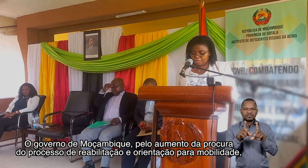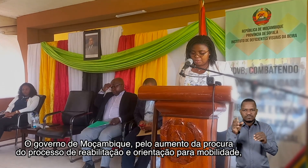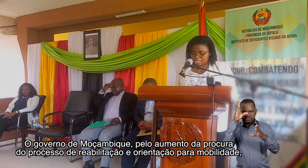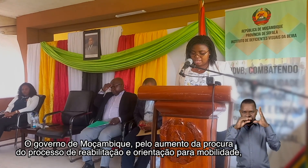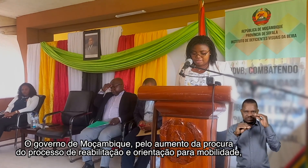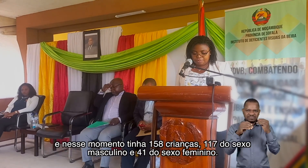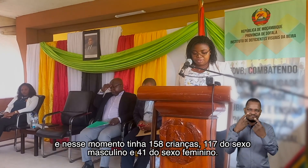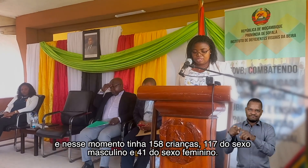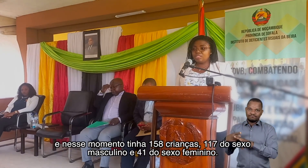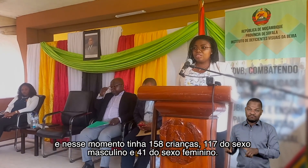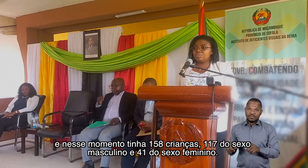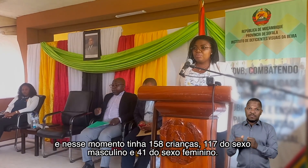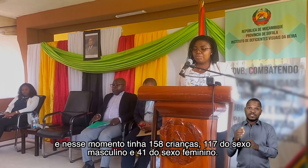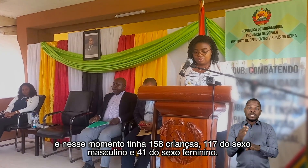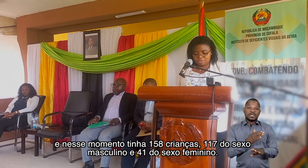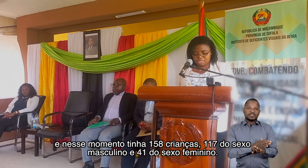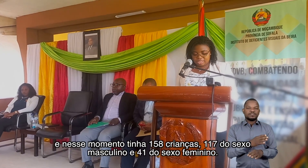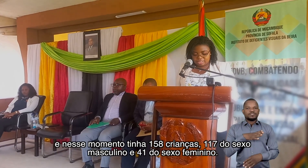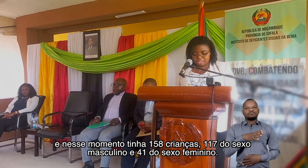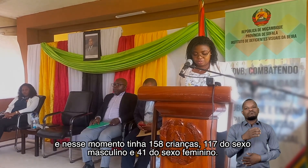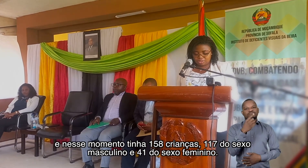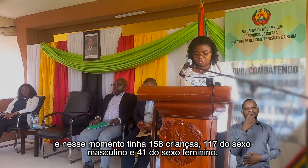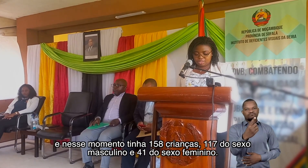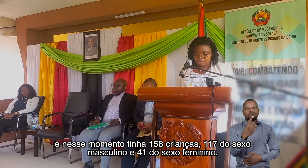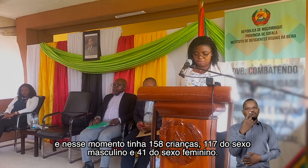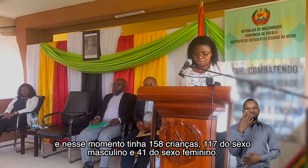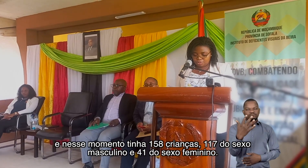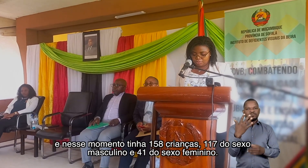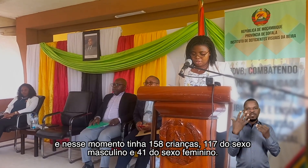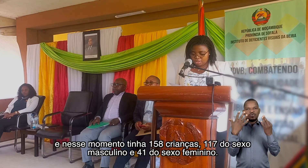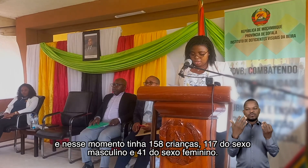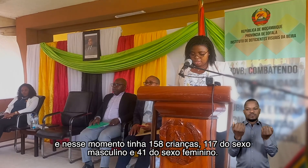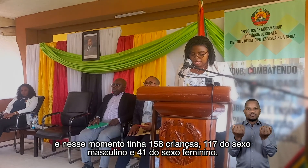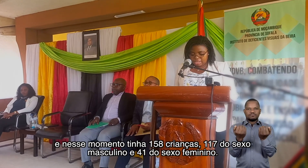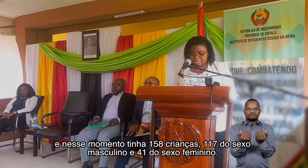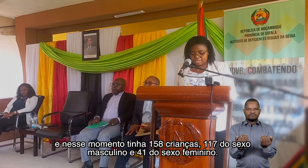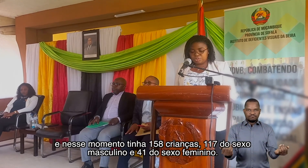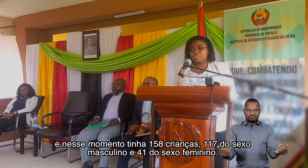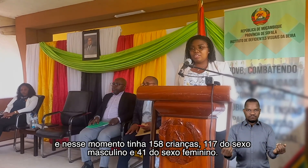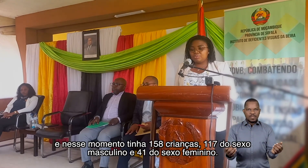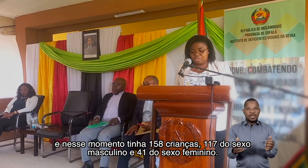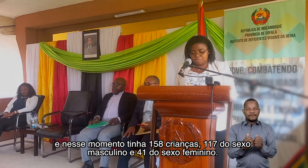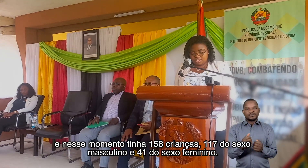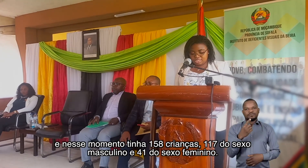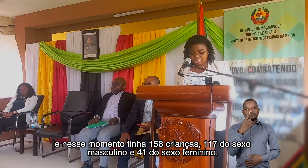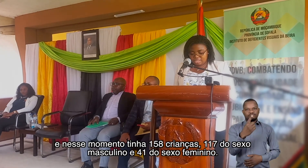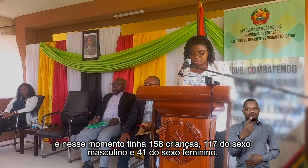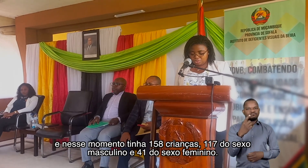nobilidade e disse no momento que tinha 158 crianças portanto 117 de